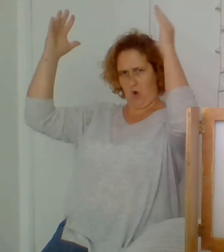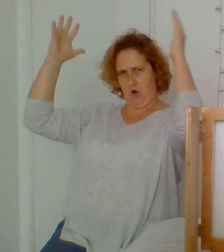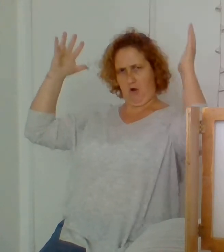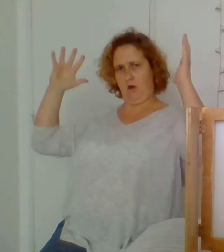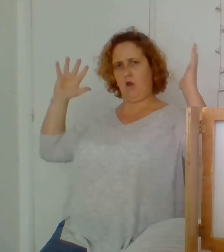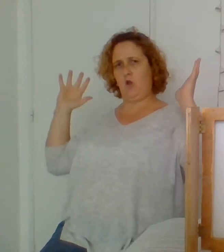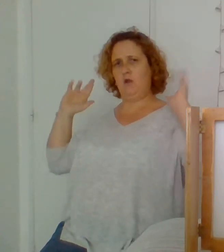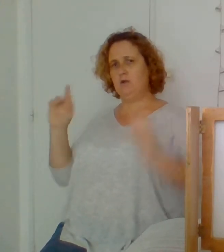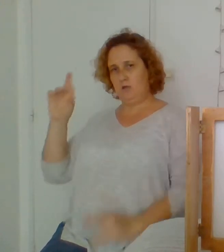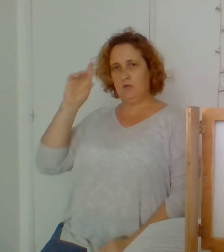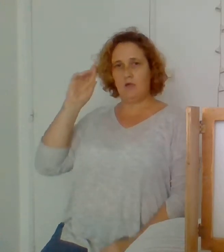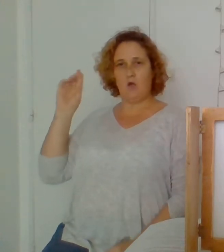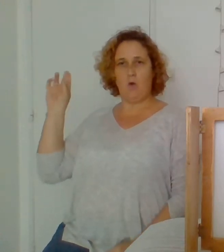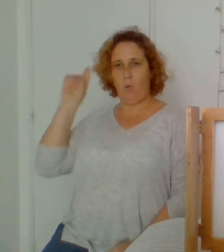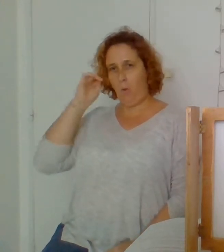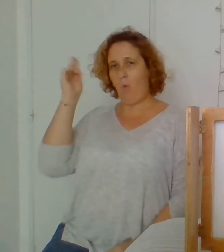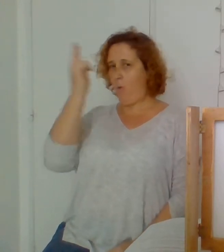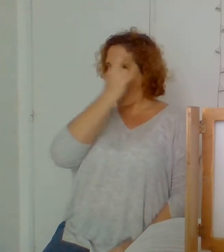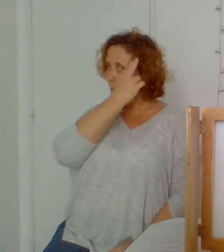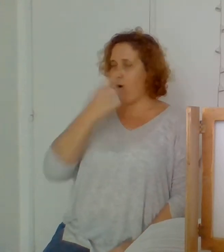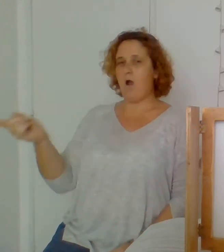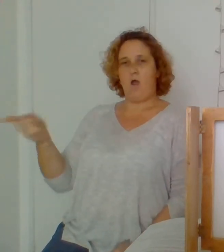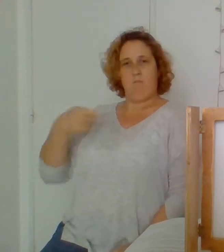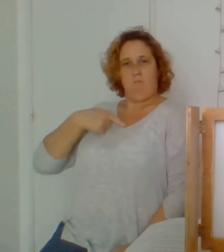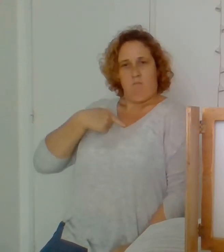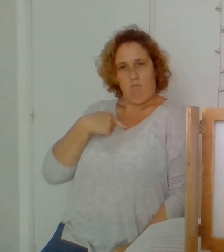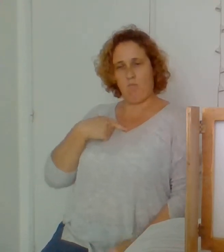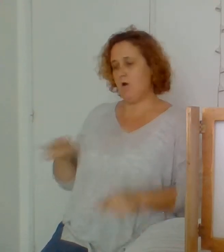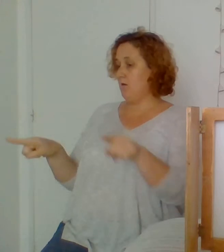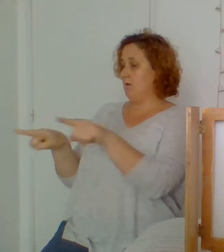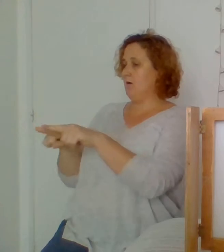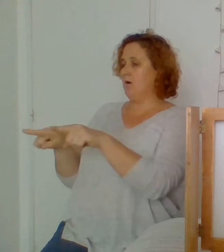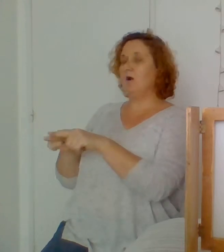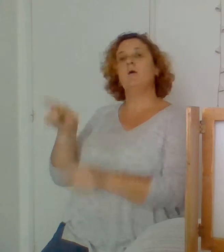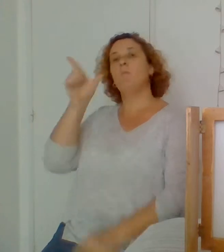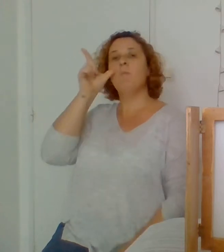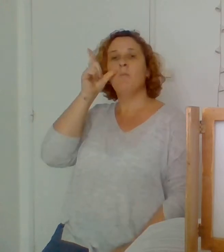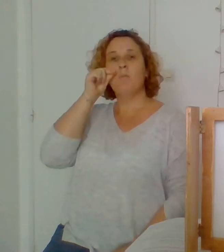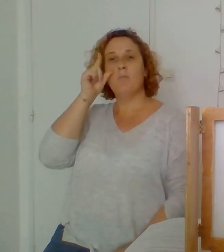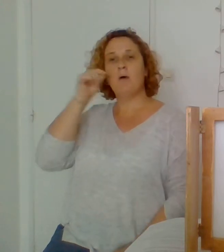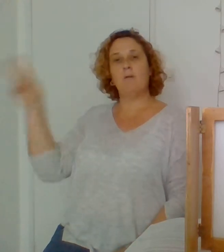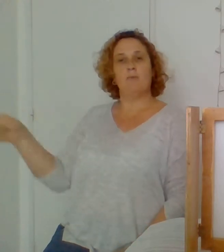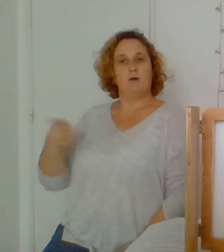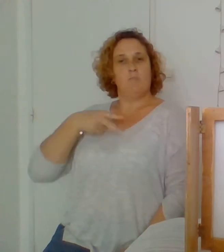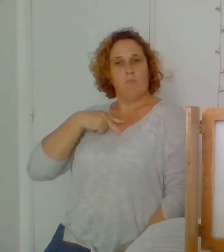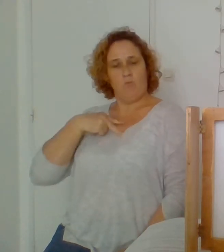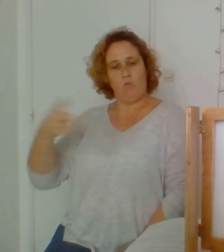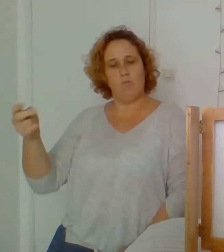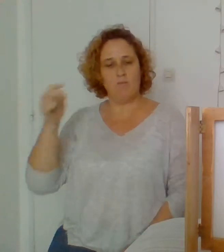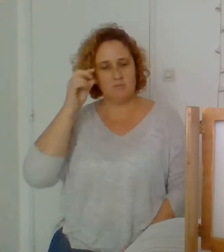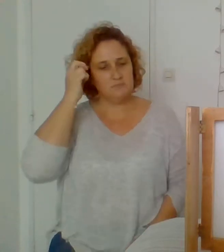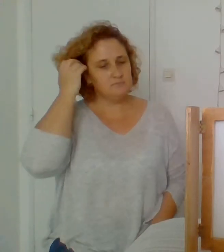grinière de roi comme celle de mon papa